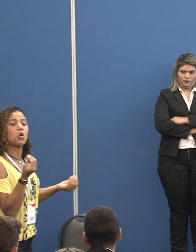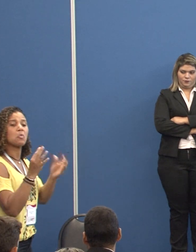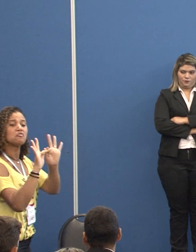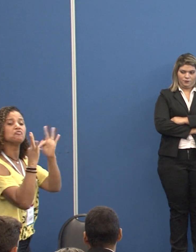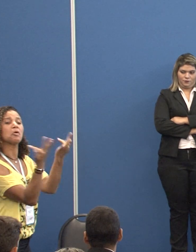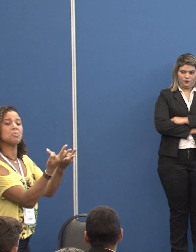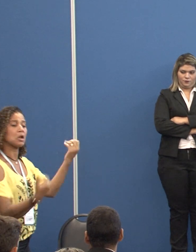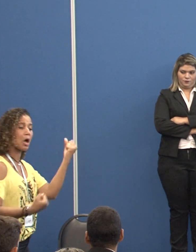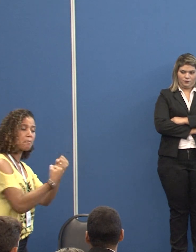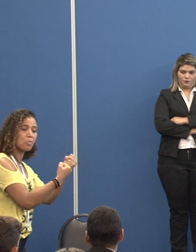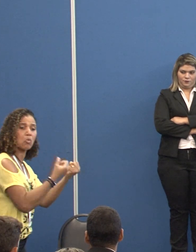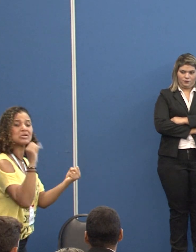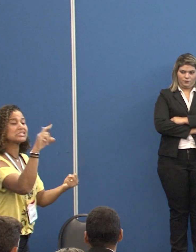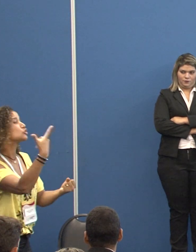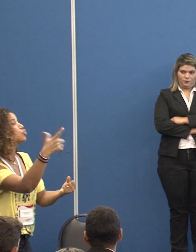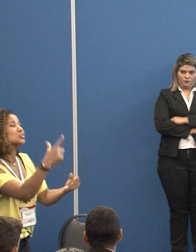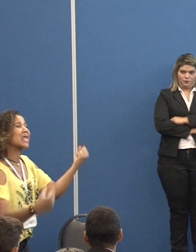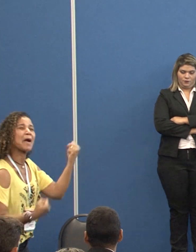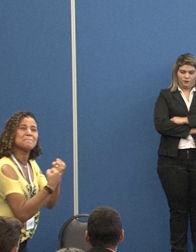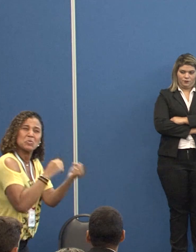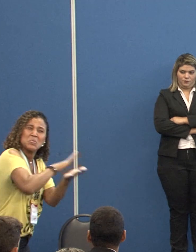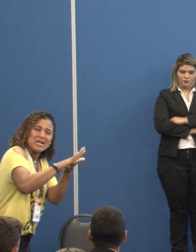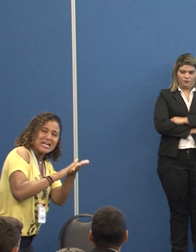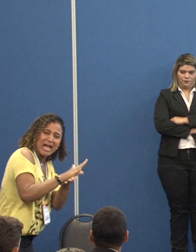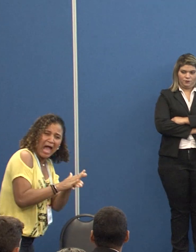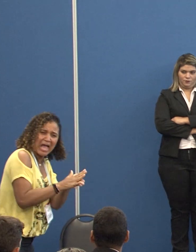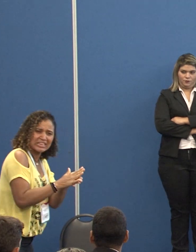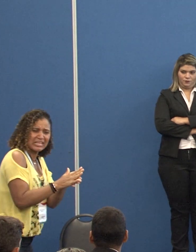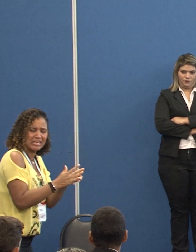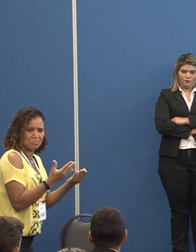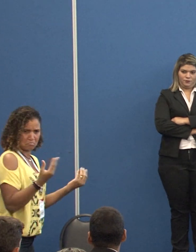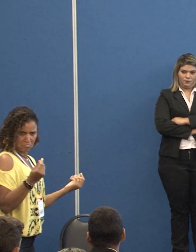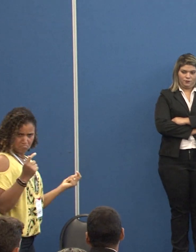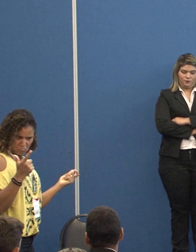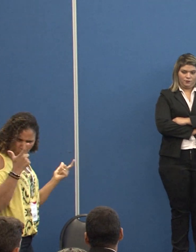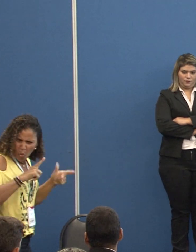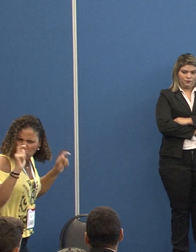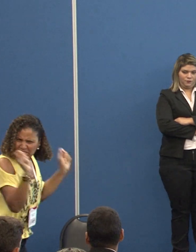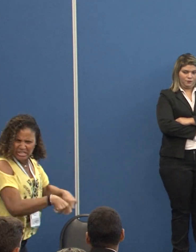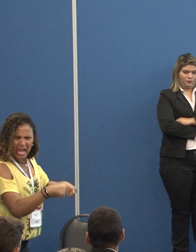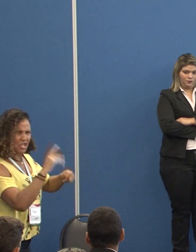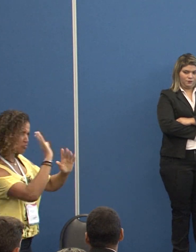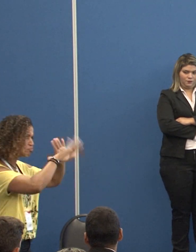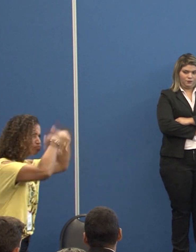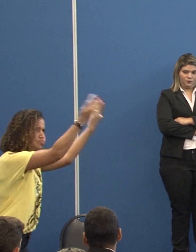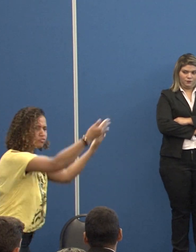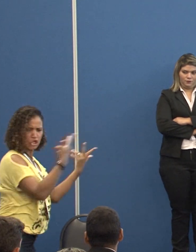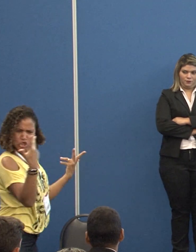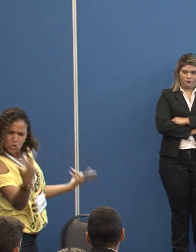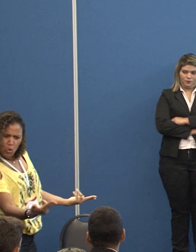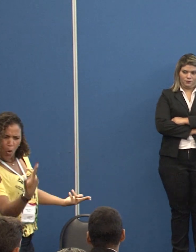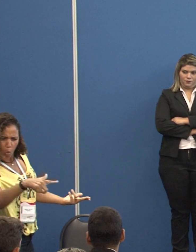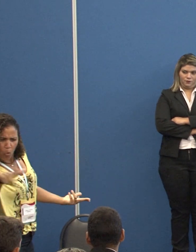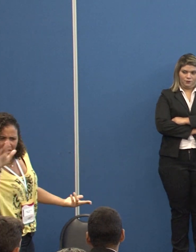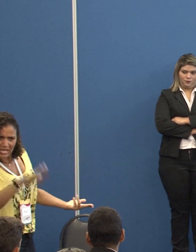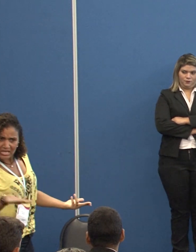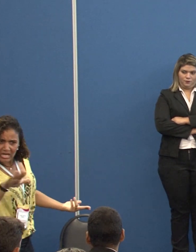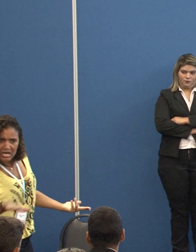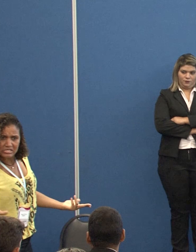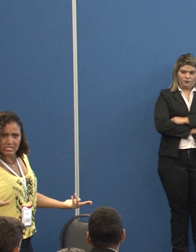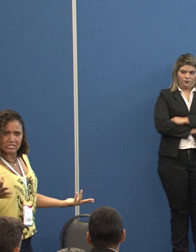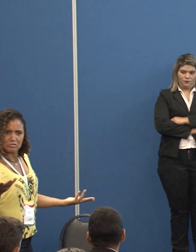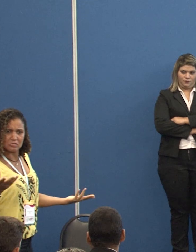esse conhecimento só vai ser construído na escola? Ou como é que a família pode se integrar dessa